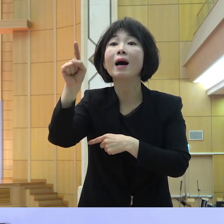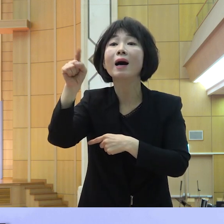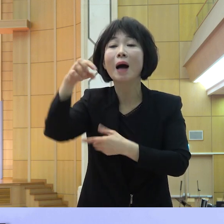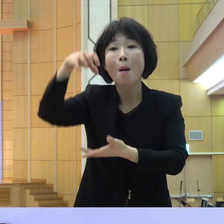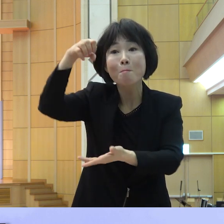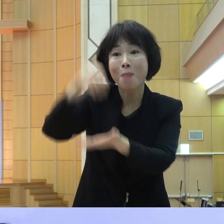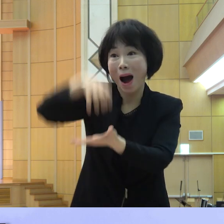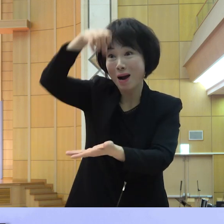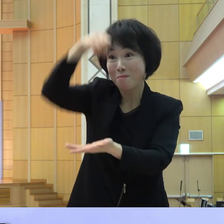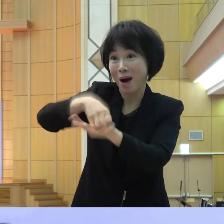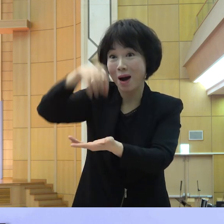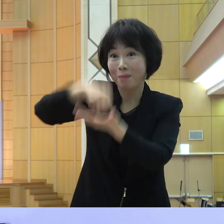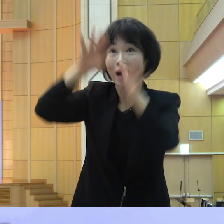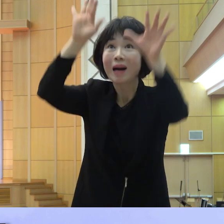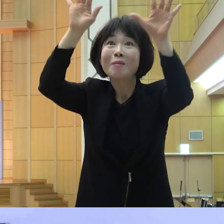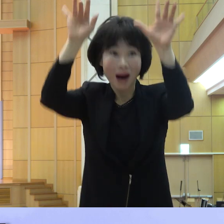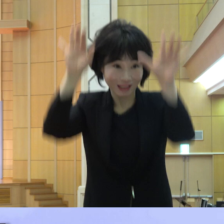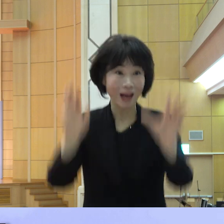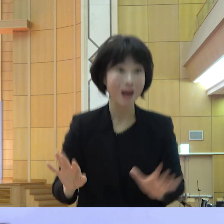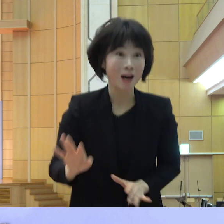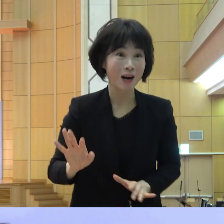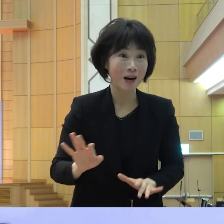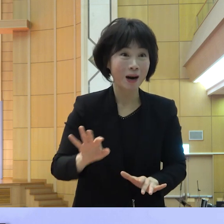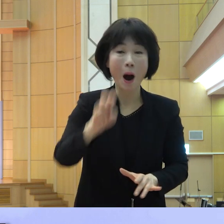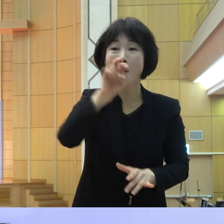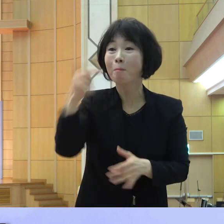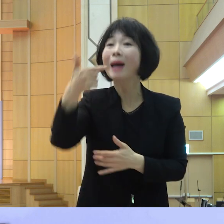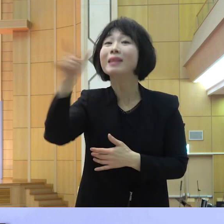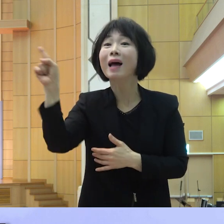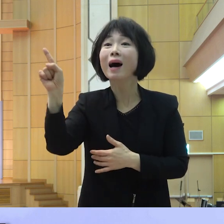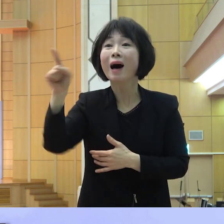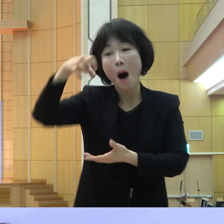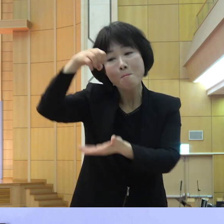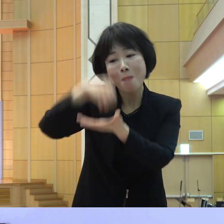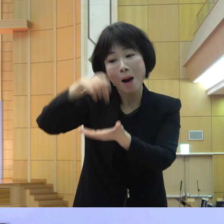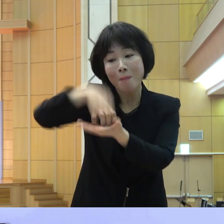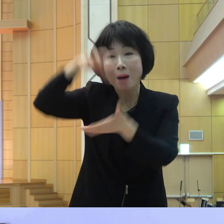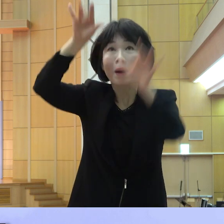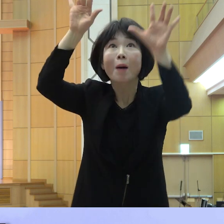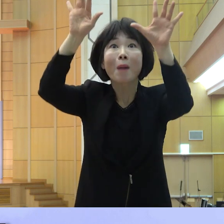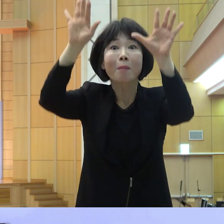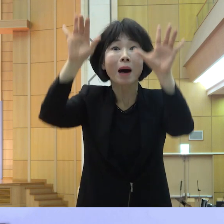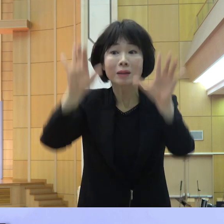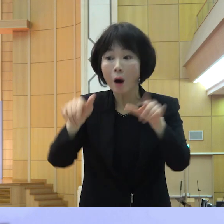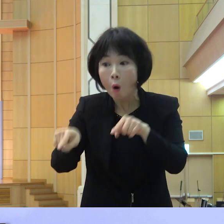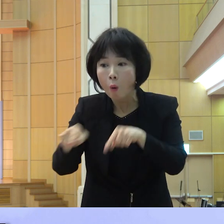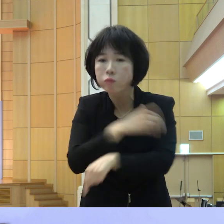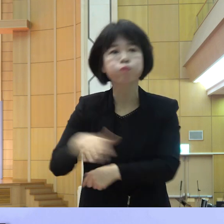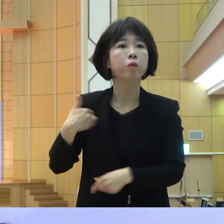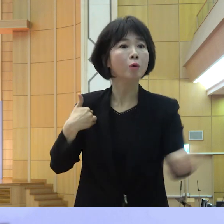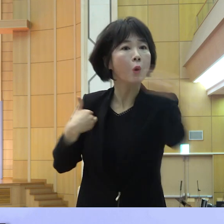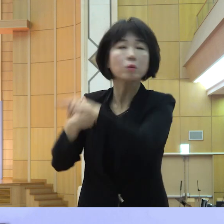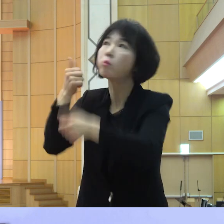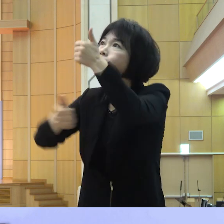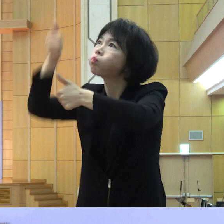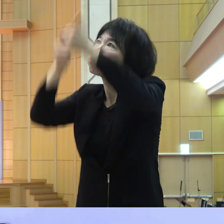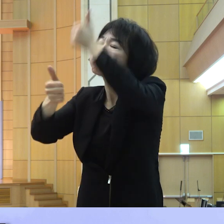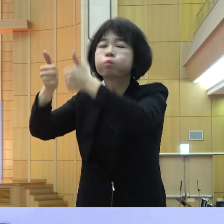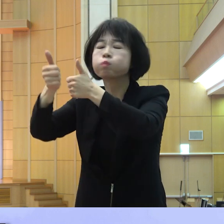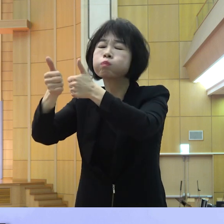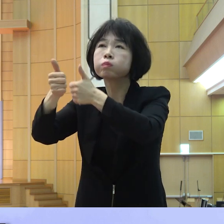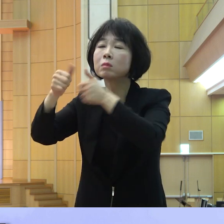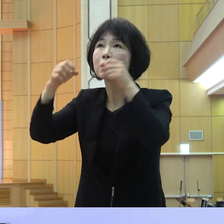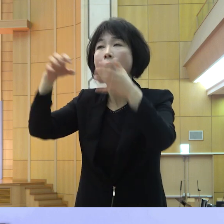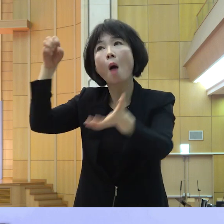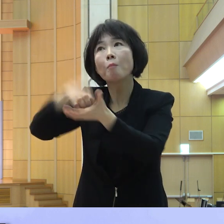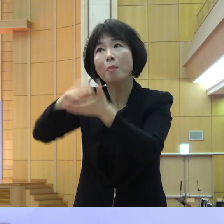음식 먹을 때 만나가 아니고, 이 글자만 만나면 또 사람끼리 만나는 그런 만나가 아니고, 내 열조도 알지 못하던 만나를